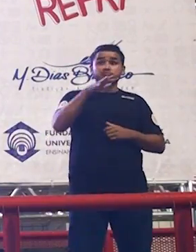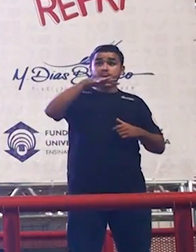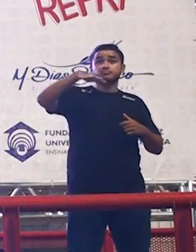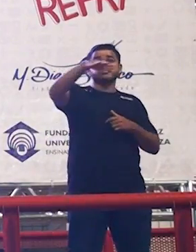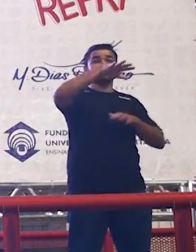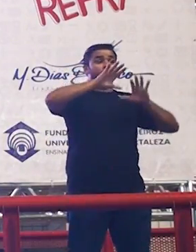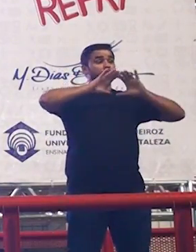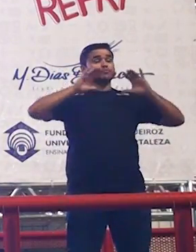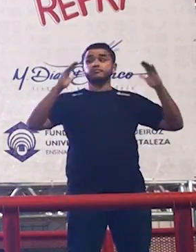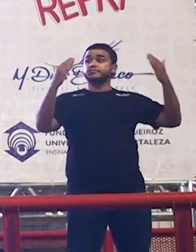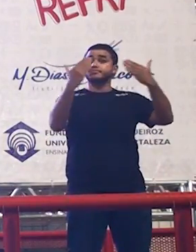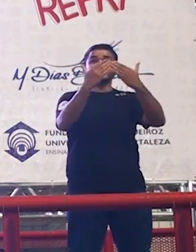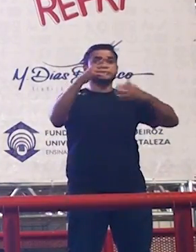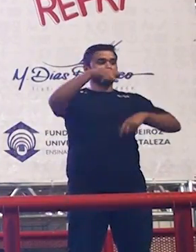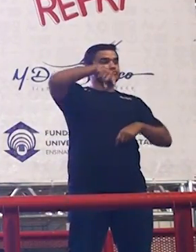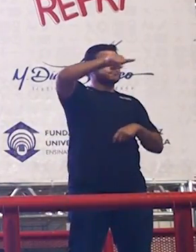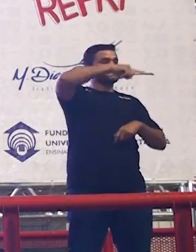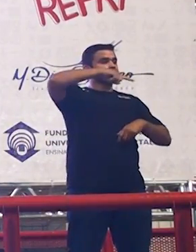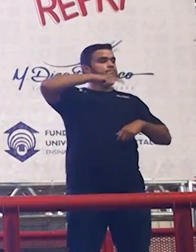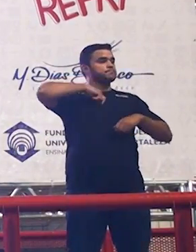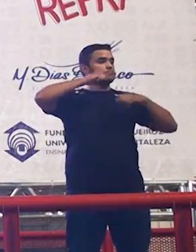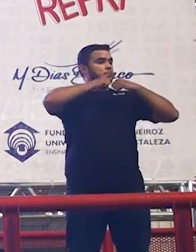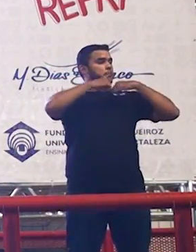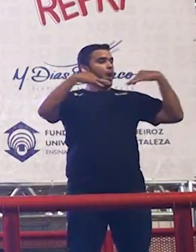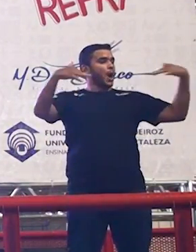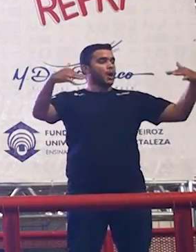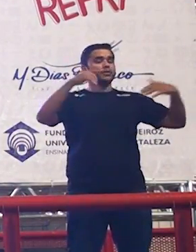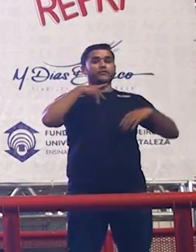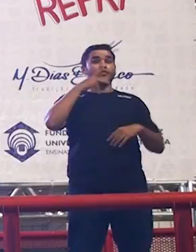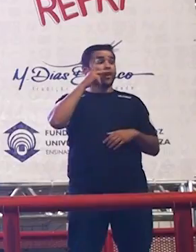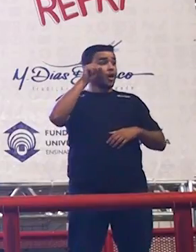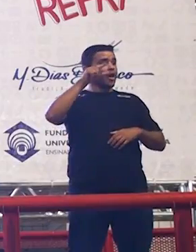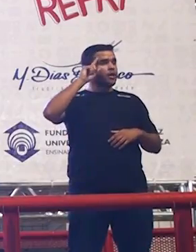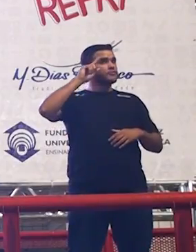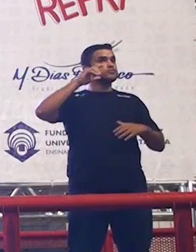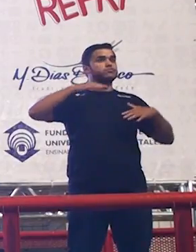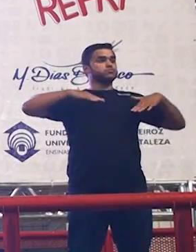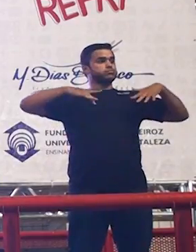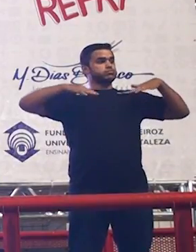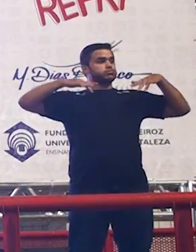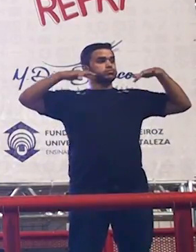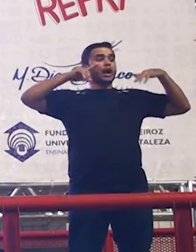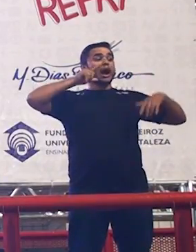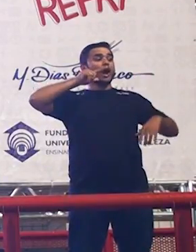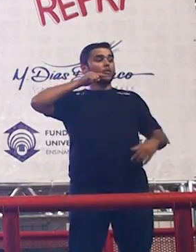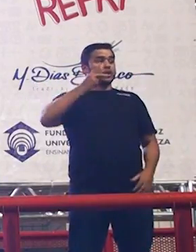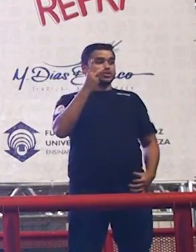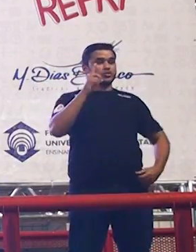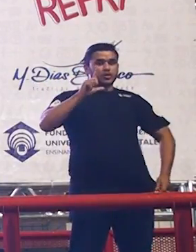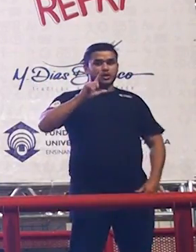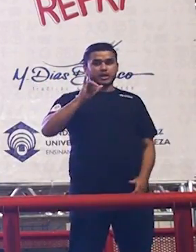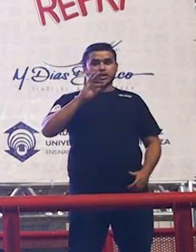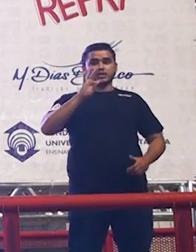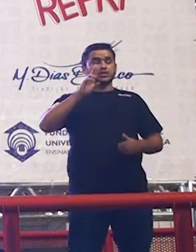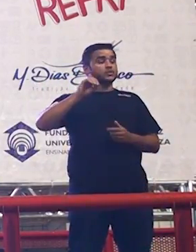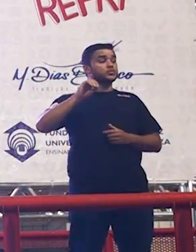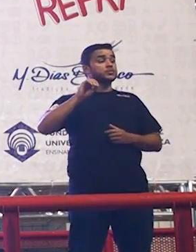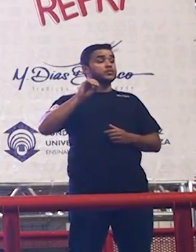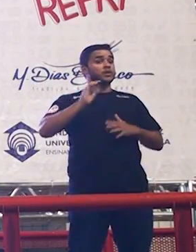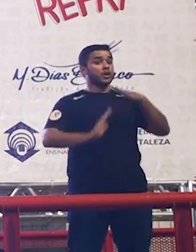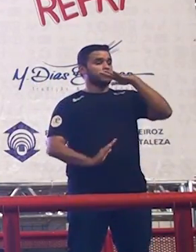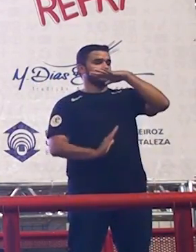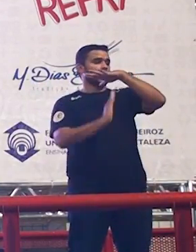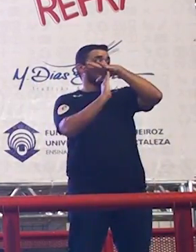água evaporado, eu atingiria o limite. Ou seja, o que é isso que eu estou falando? O ponto